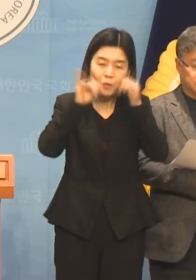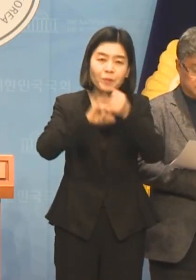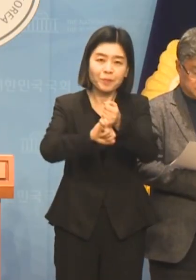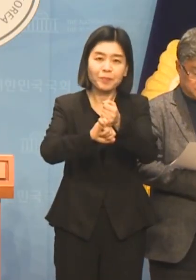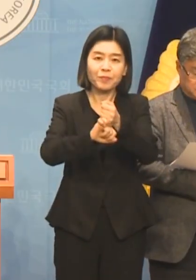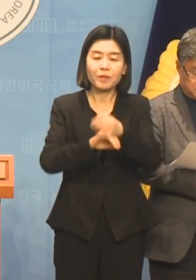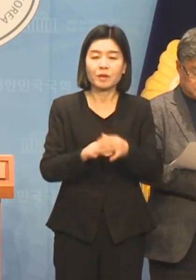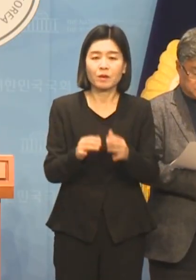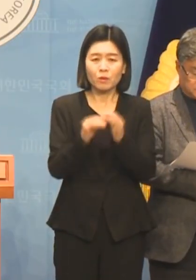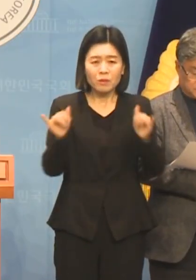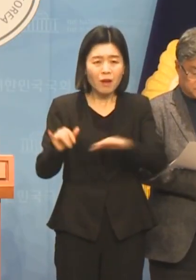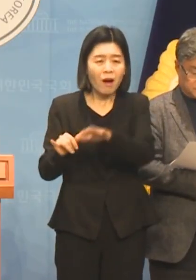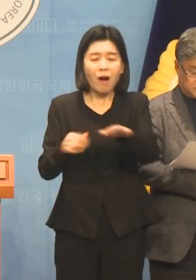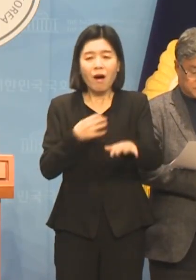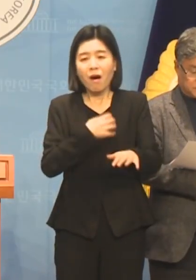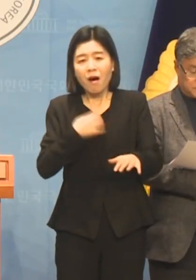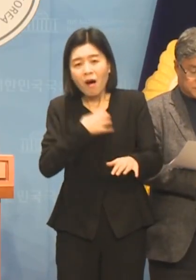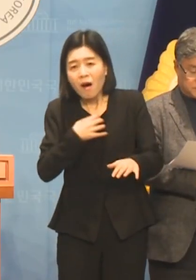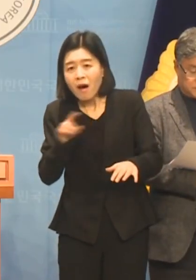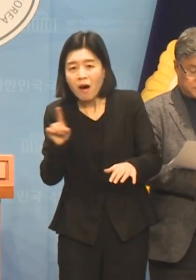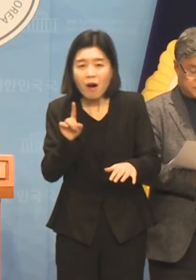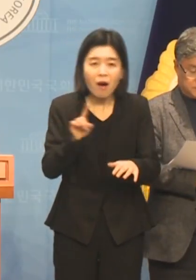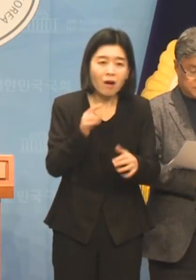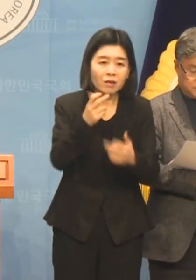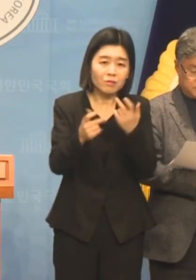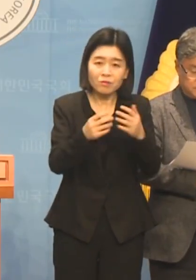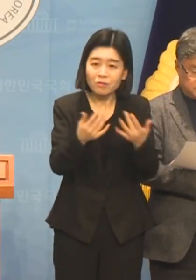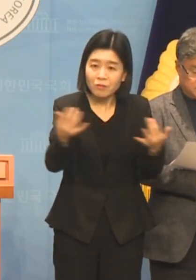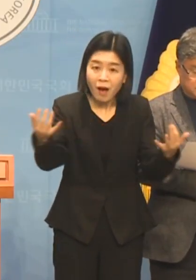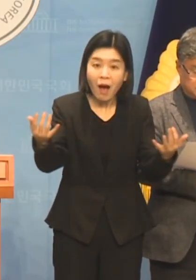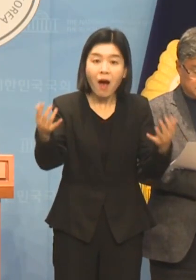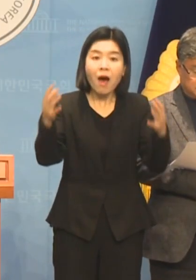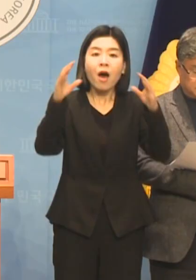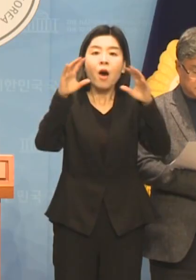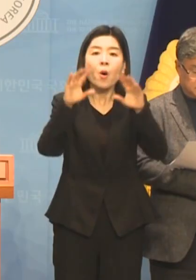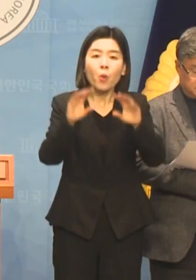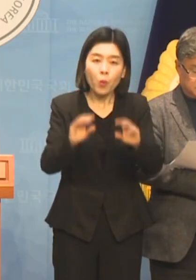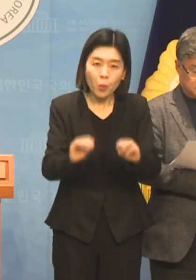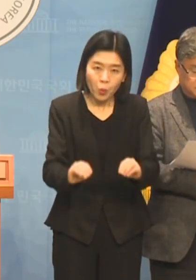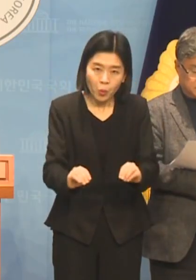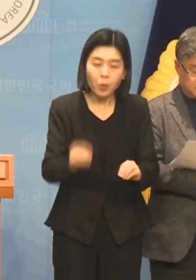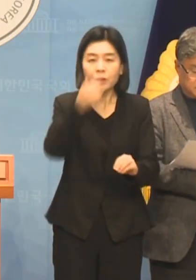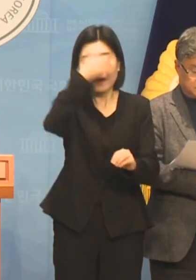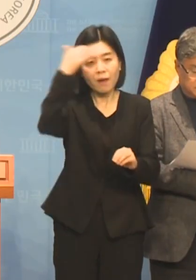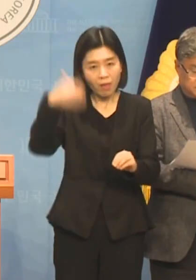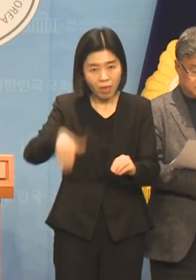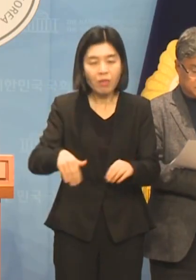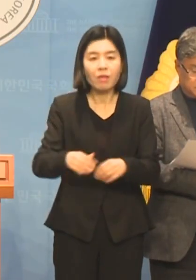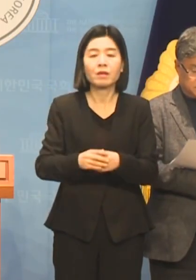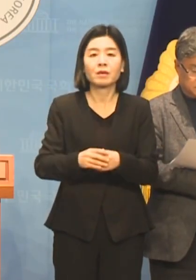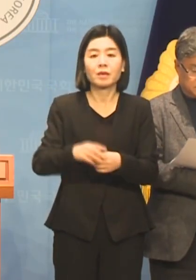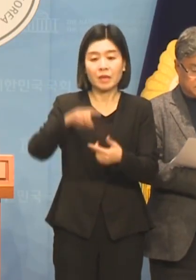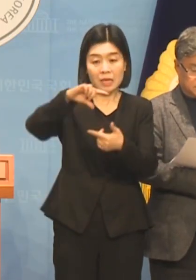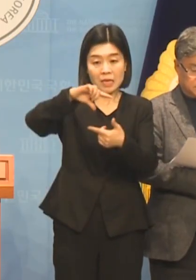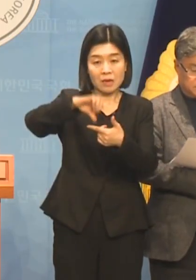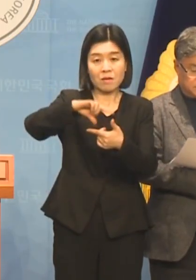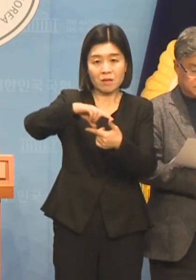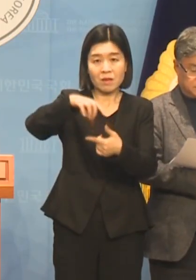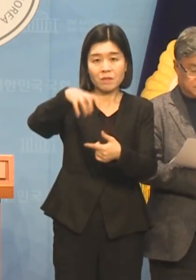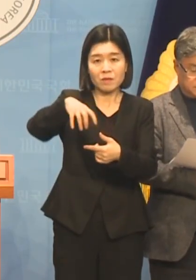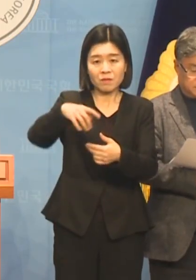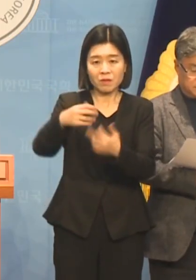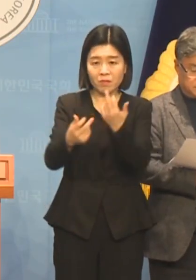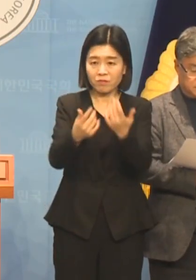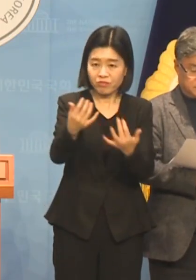속에 지켜봤던 대형 산불들이 다행히 진화 완료되었습니다. 특히 영남 지역에서 발생한 이번